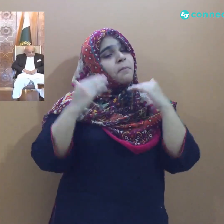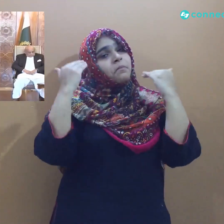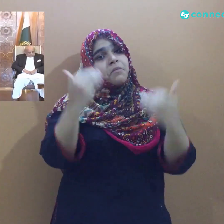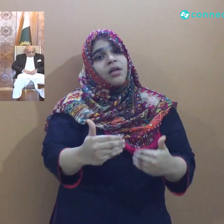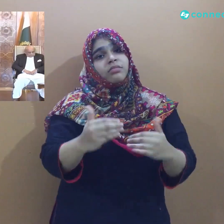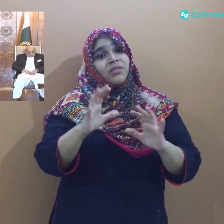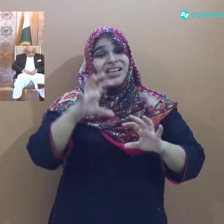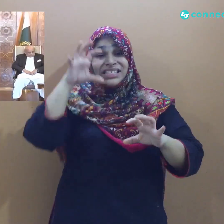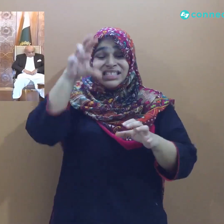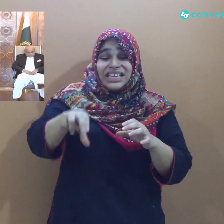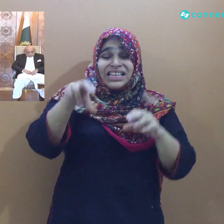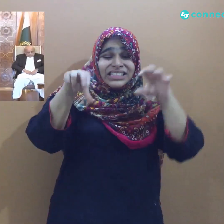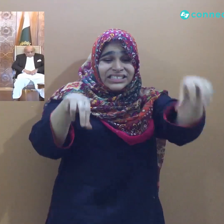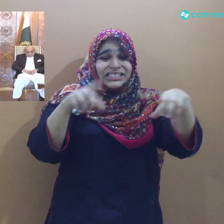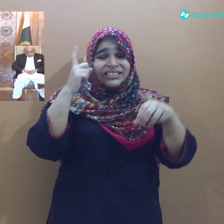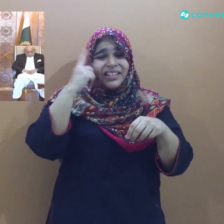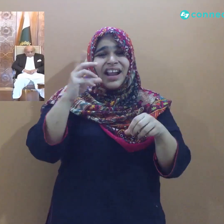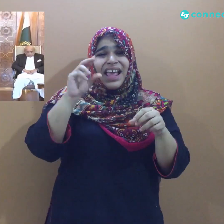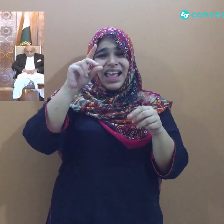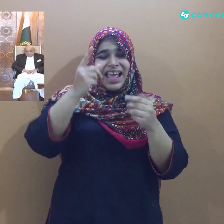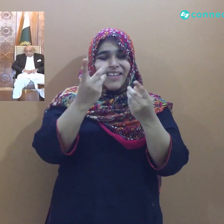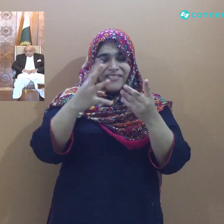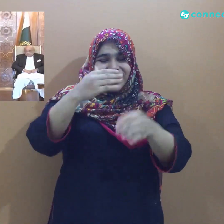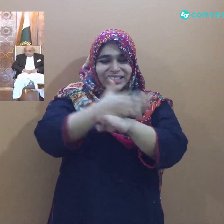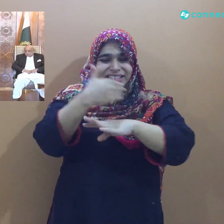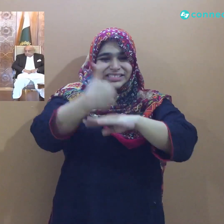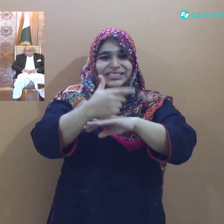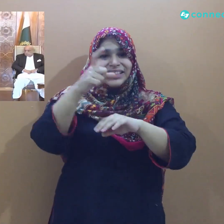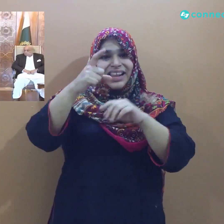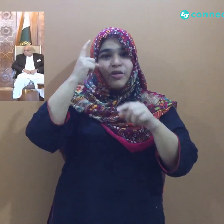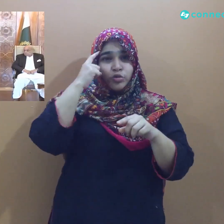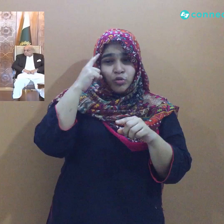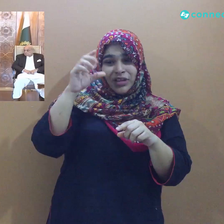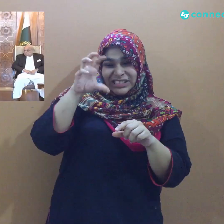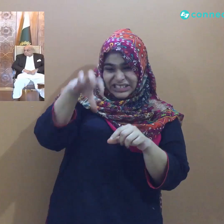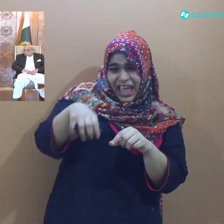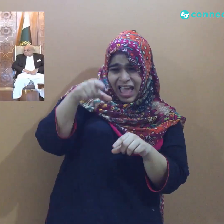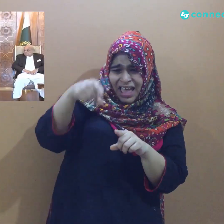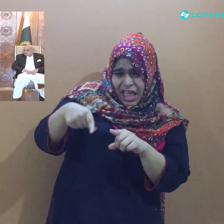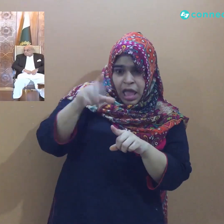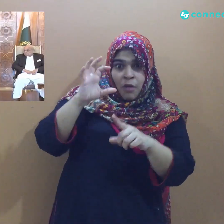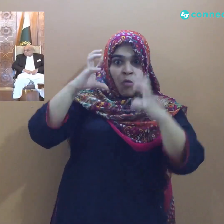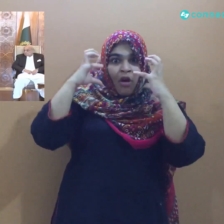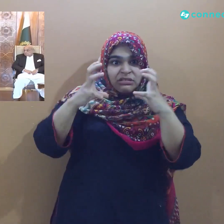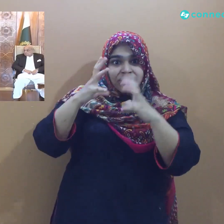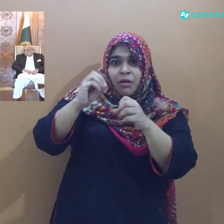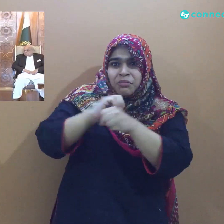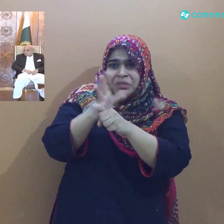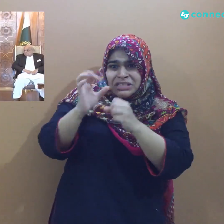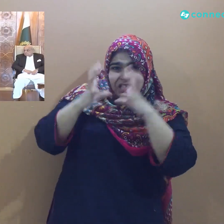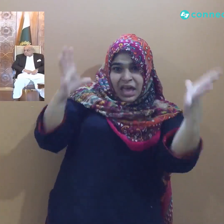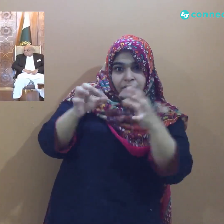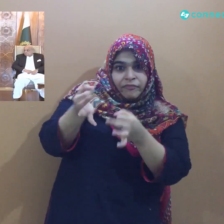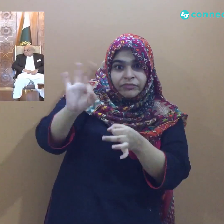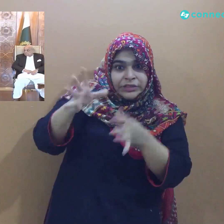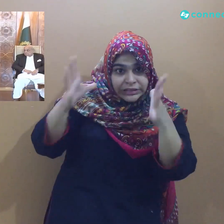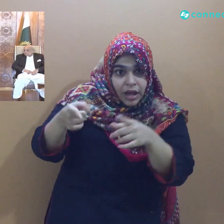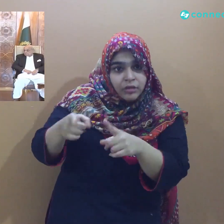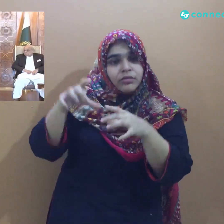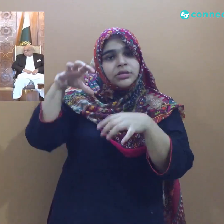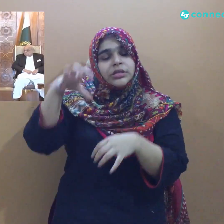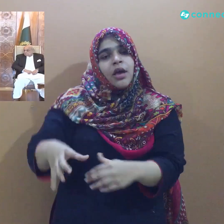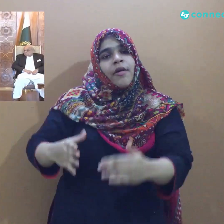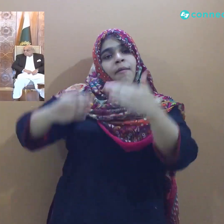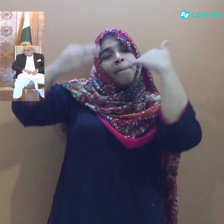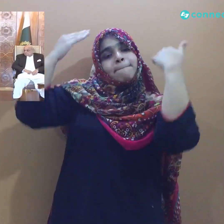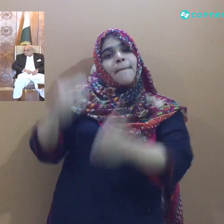مخصوص علاقے، جس طرح سے کچھ پروونشل گورنمنٹس کو خیال ہے کہ اس علاقے کے اندر حالات بہت خراب ہو رہے ہیں، وہاں کے